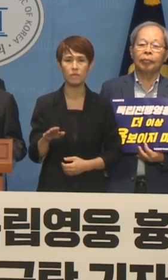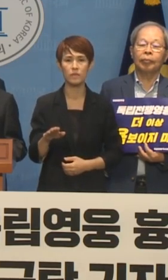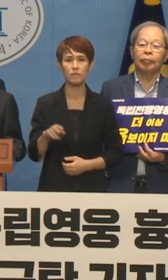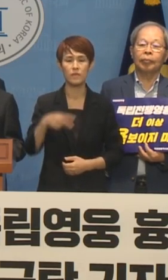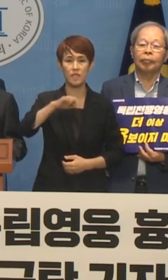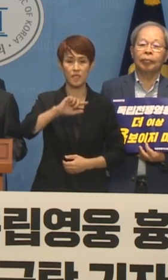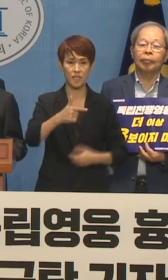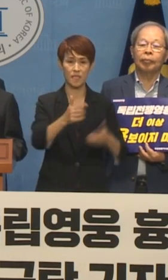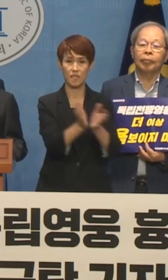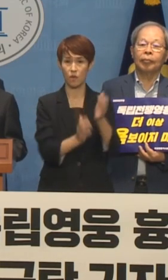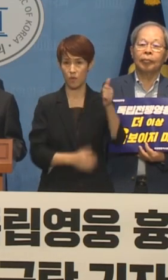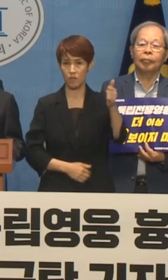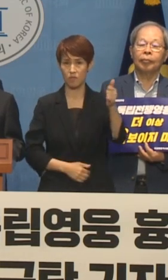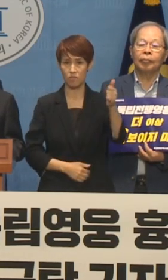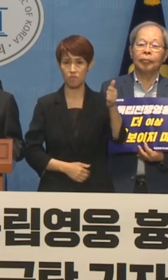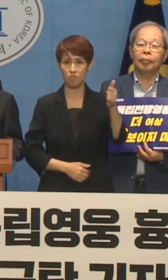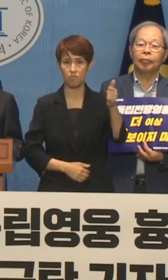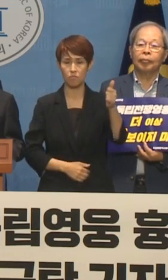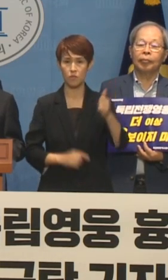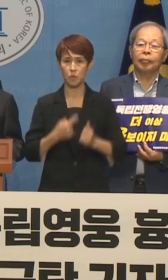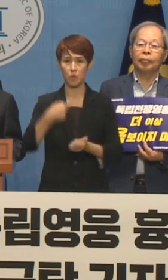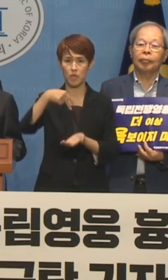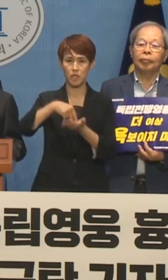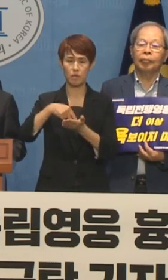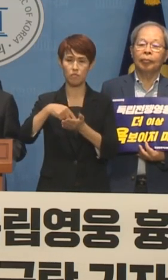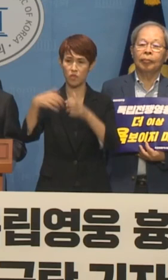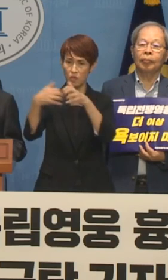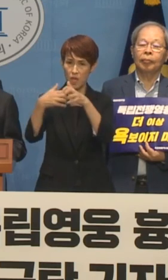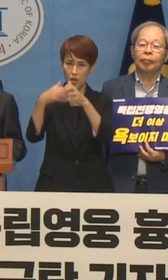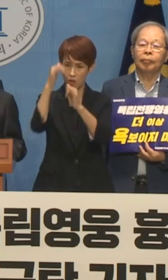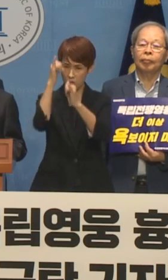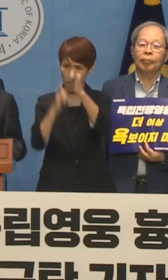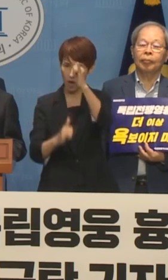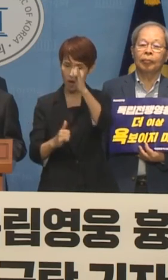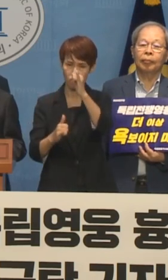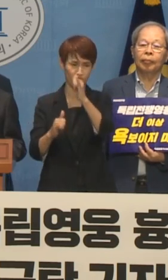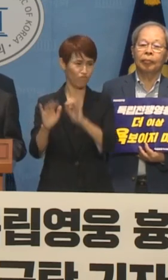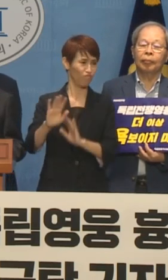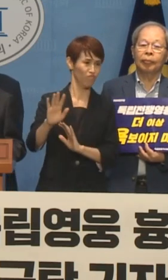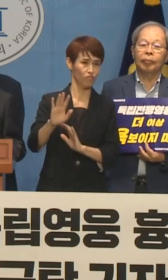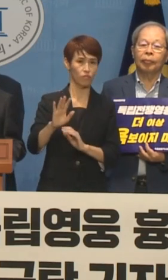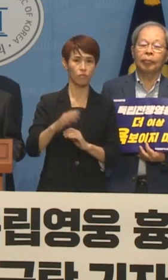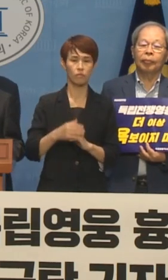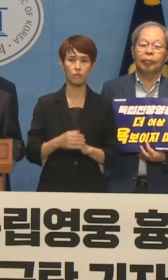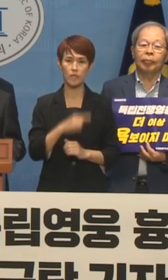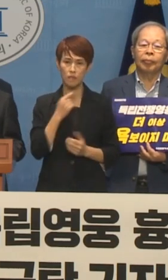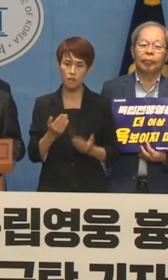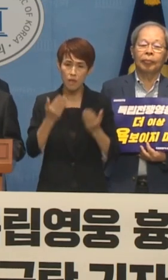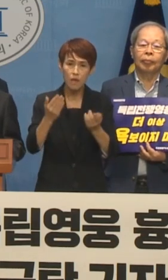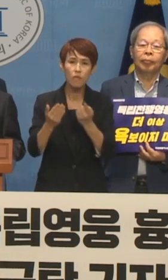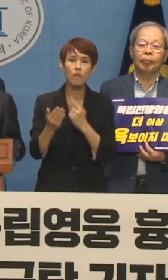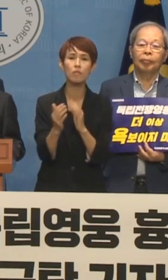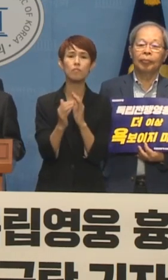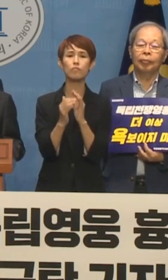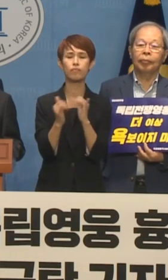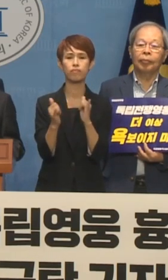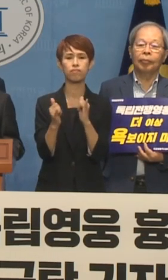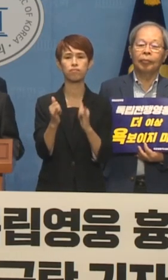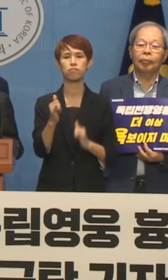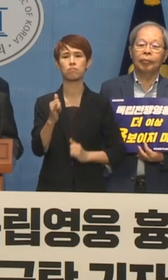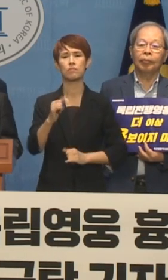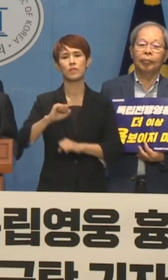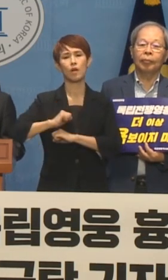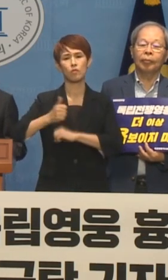신원식 장관은 찬란한 독립전쟁의 역사를 부정하고 또 그의 희생을 앞장서서 했던 장군들을 갖다 모욕하고